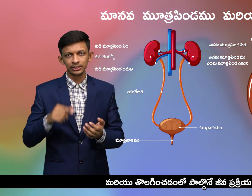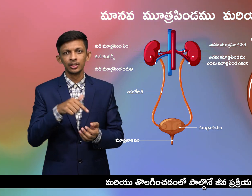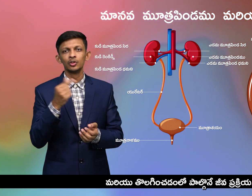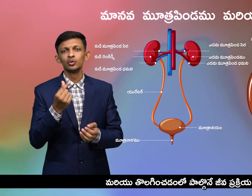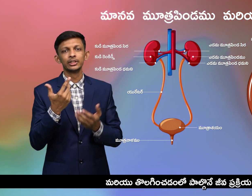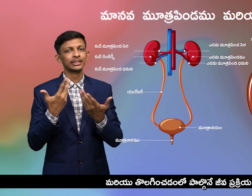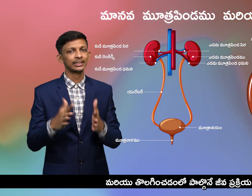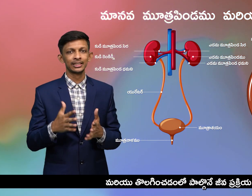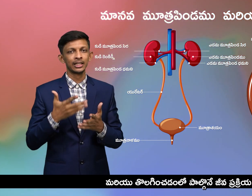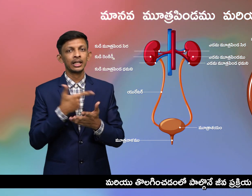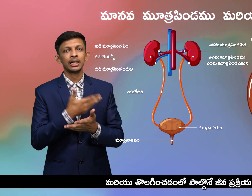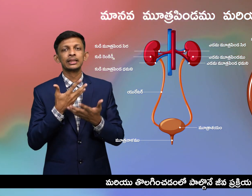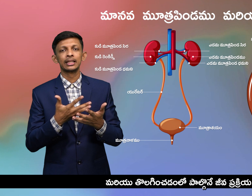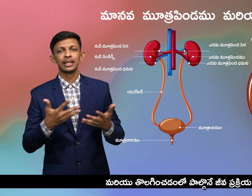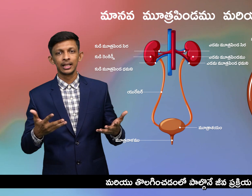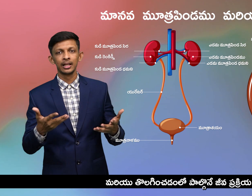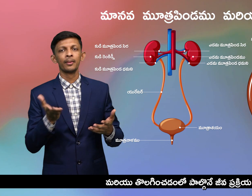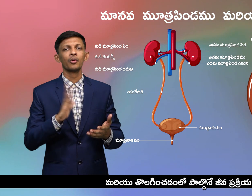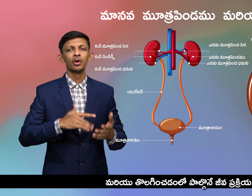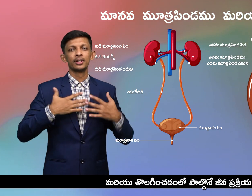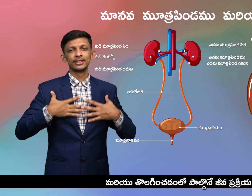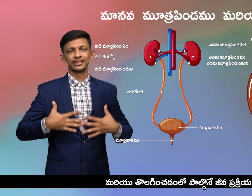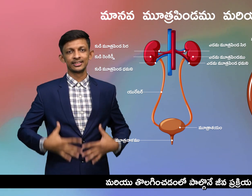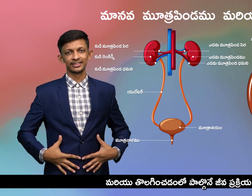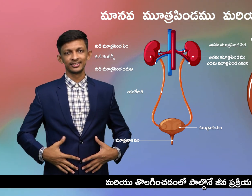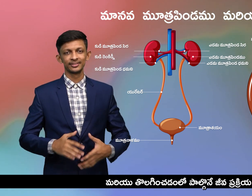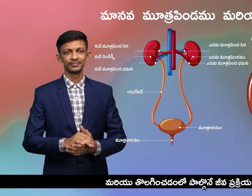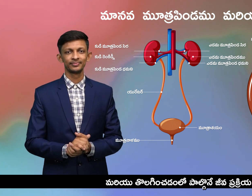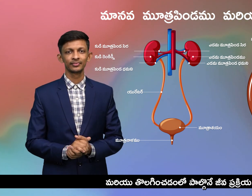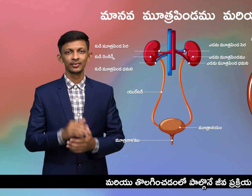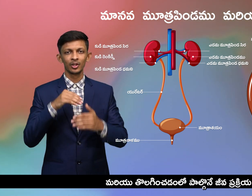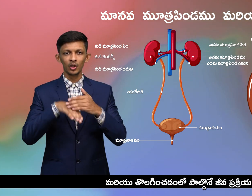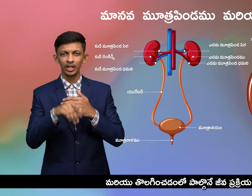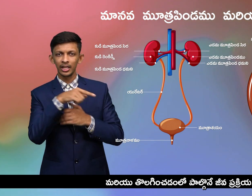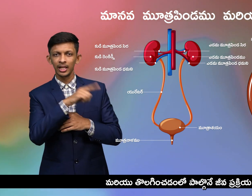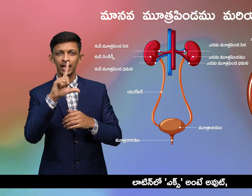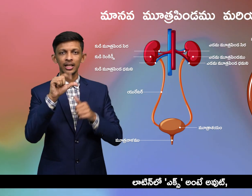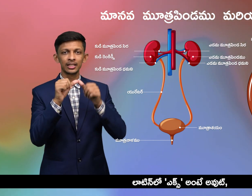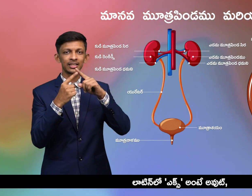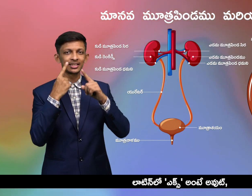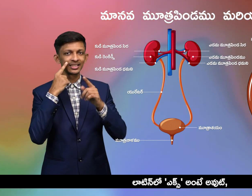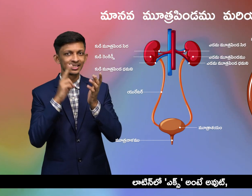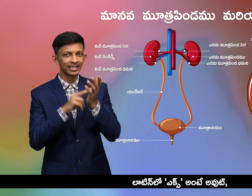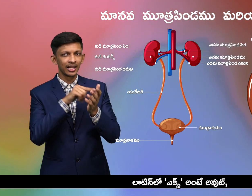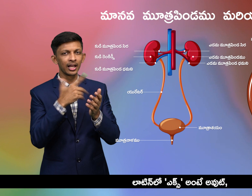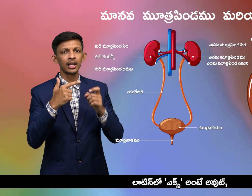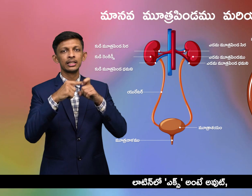మరియు తొలగించడంలో పాల్గొనే జీవ ప్రక్రియ. లాటిన్లో ఎక్స్ అంటే